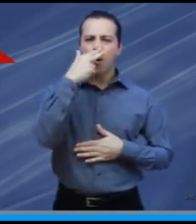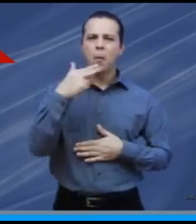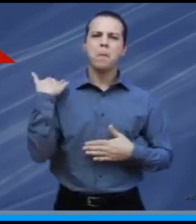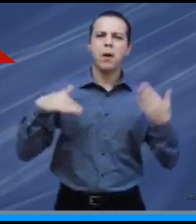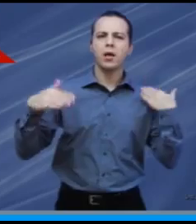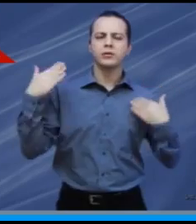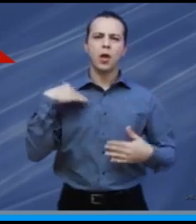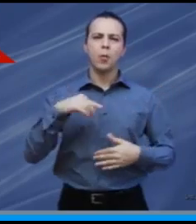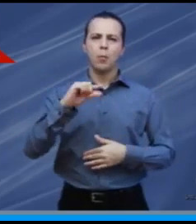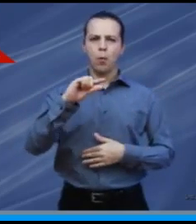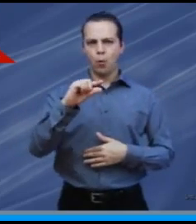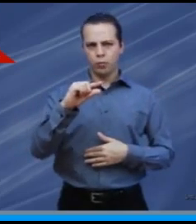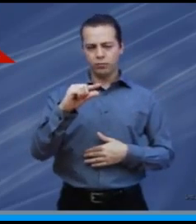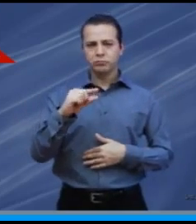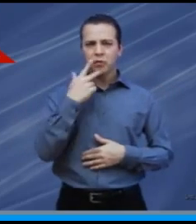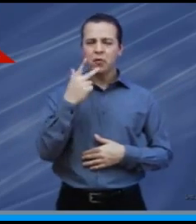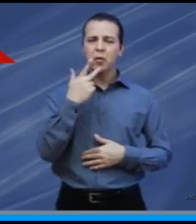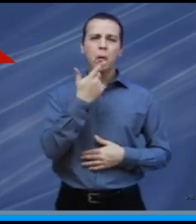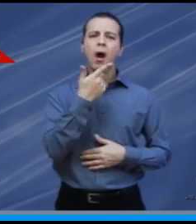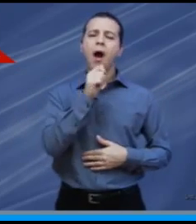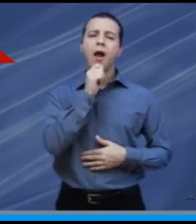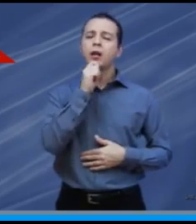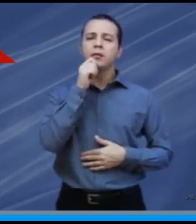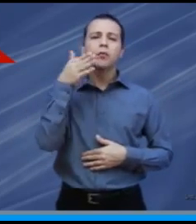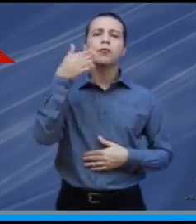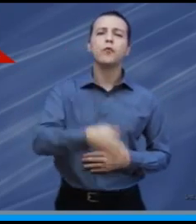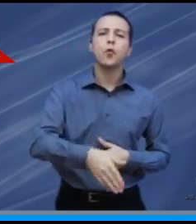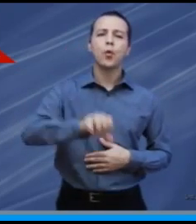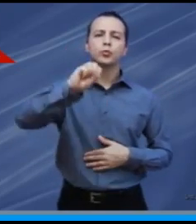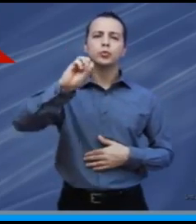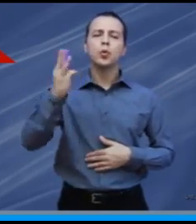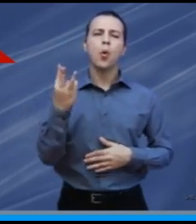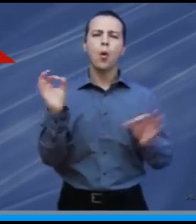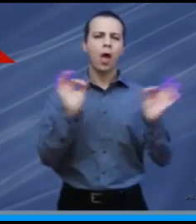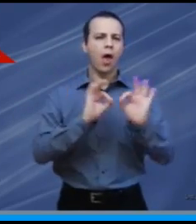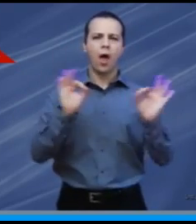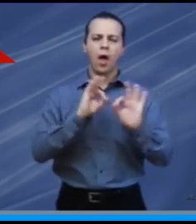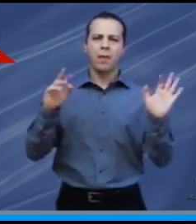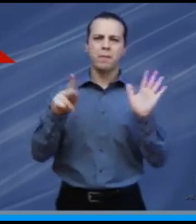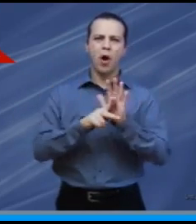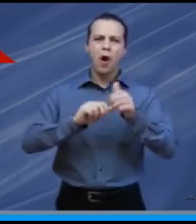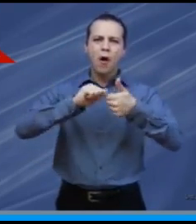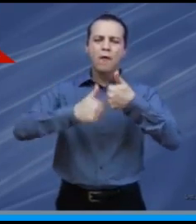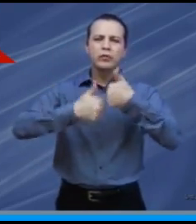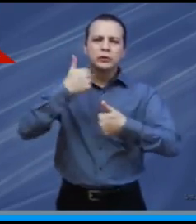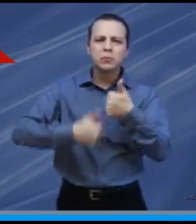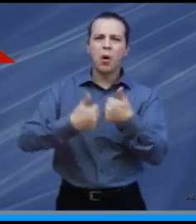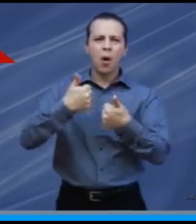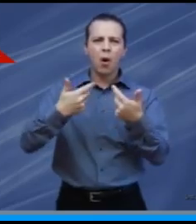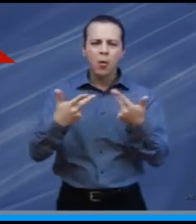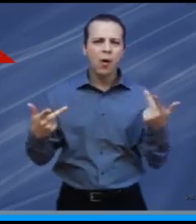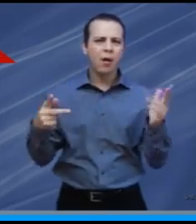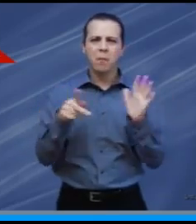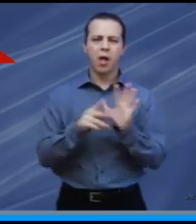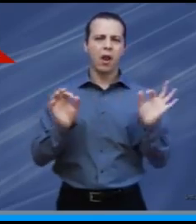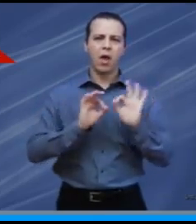saído pouco. E eu não fui a nenhum show ou jogo de futebol. Eu tive